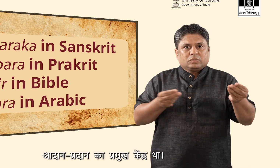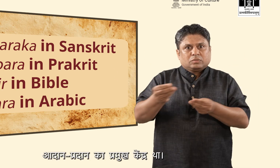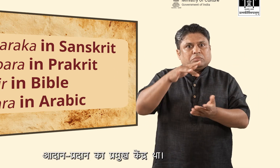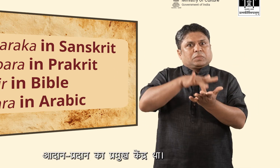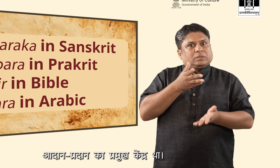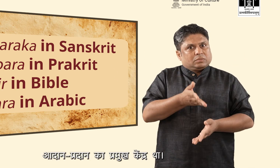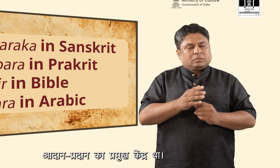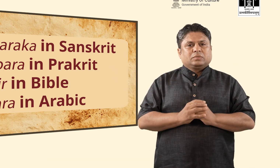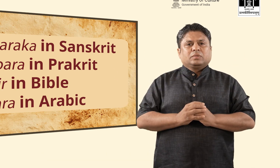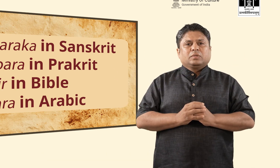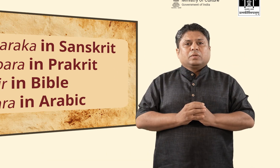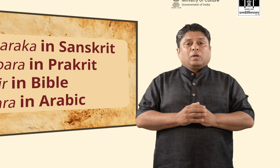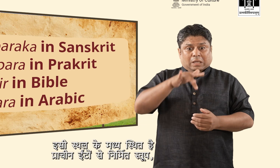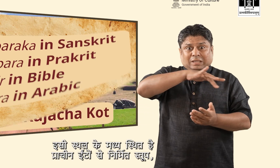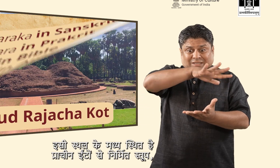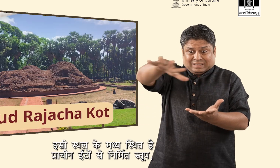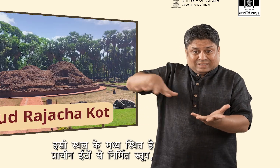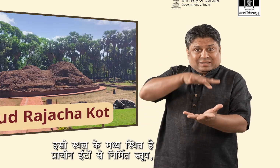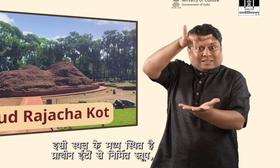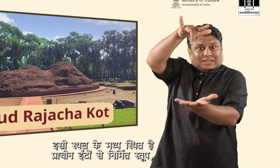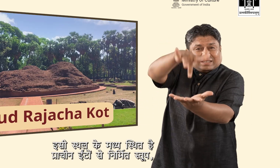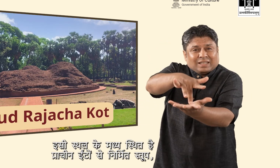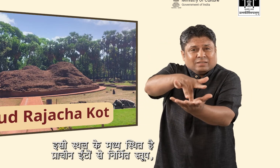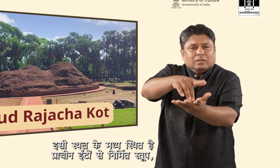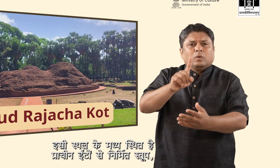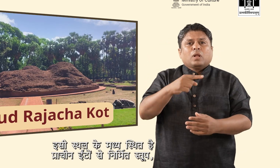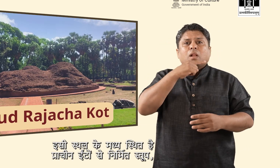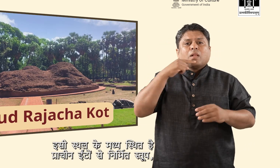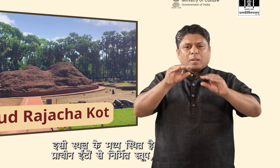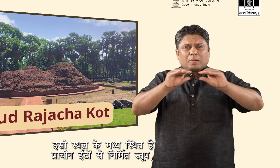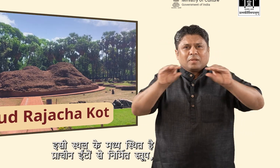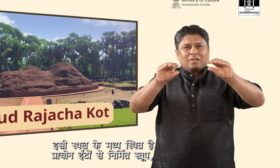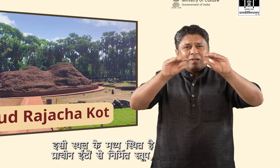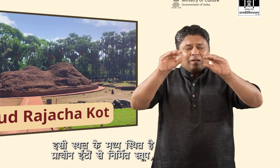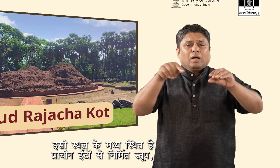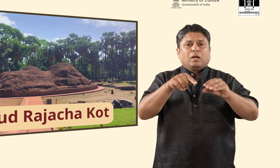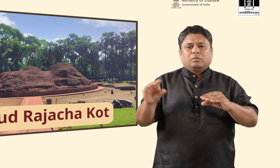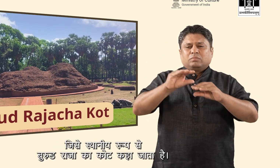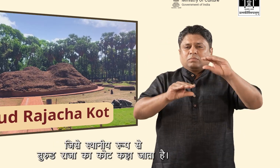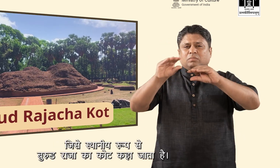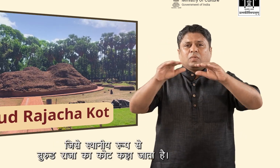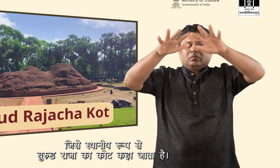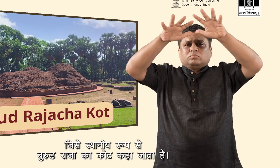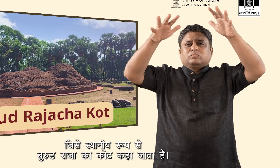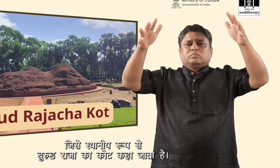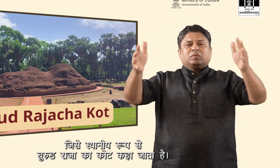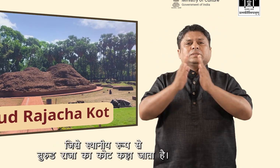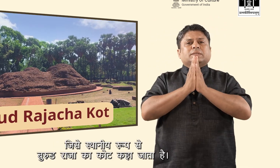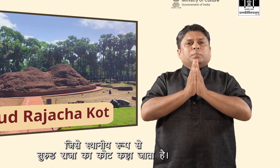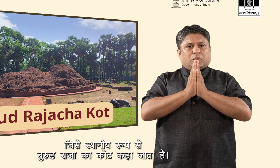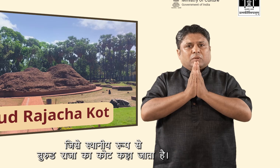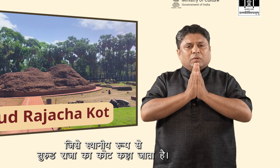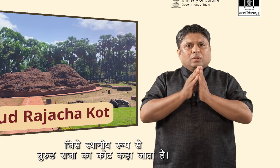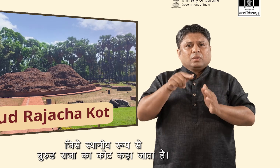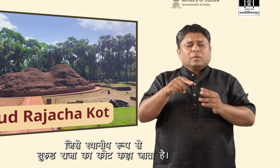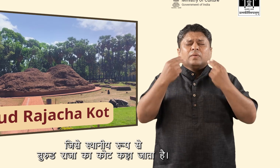का प्रमुख केंद्र था। इसी स्थल के मध्य स्थित है प्राचीन ईंटों से निर्मित स्तूप, जिसे स्थानीय रूप से